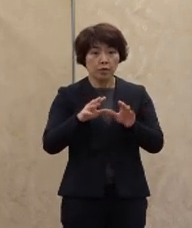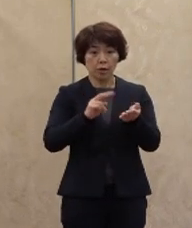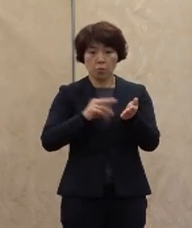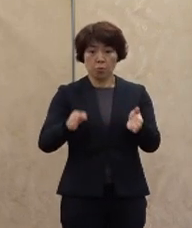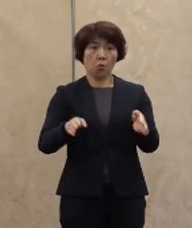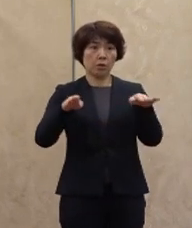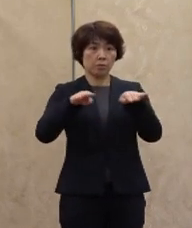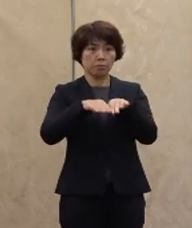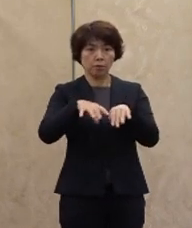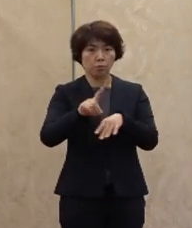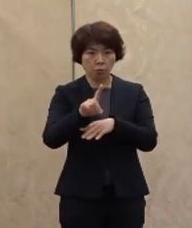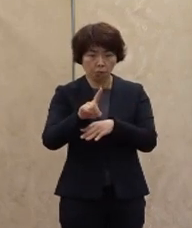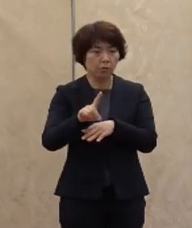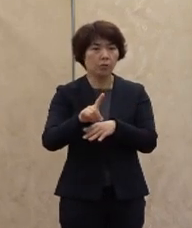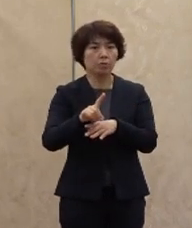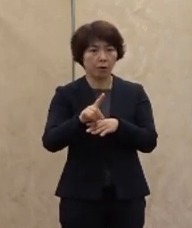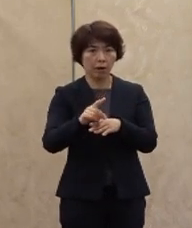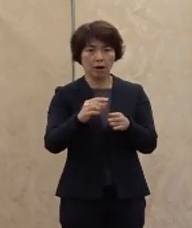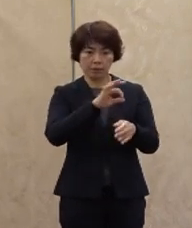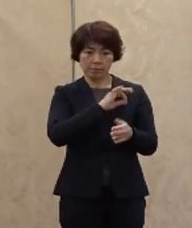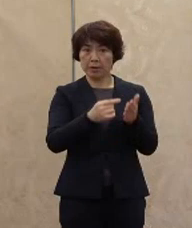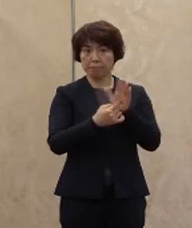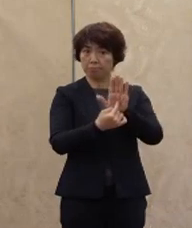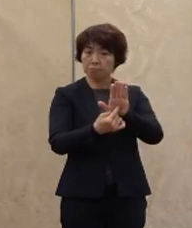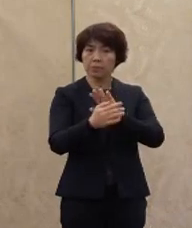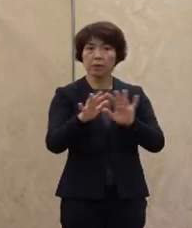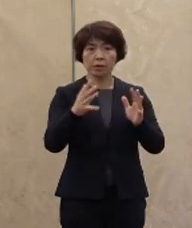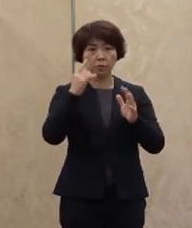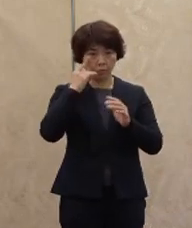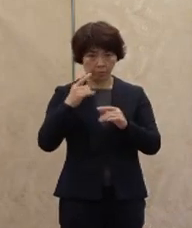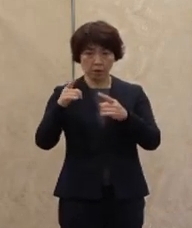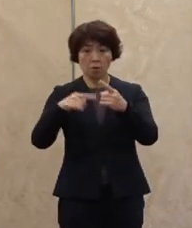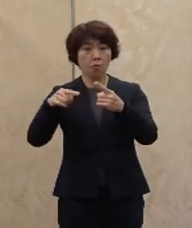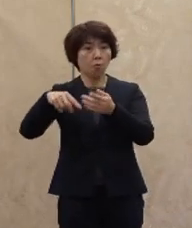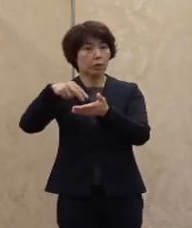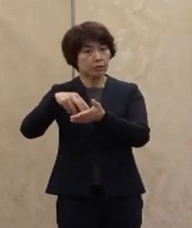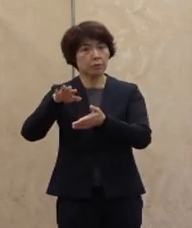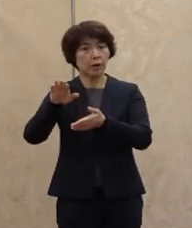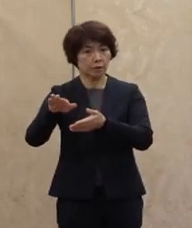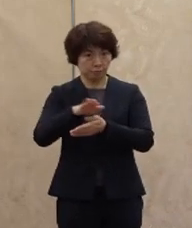本全国、公立である程度受けてるのはもう周知になってきてますが、